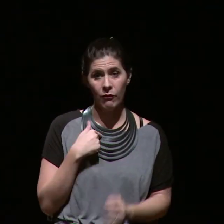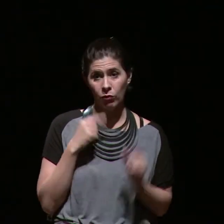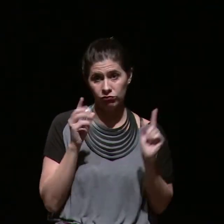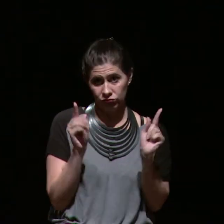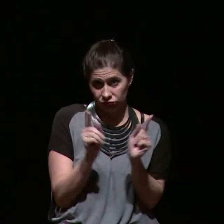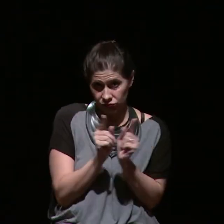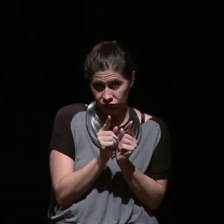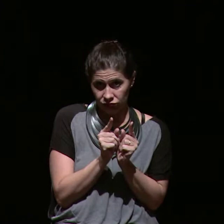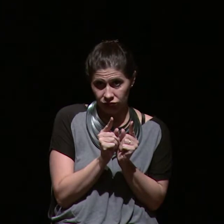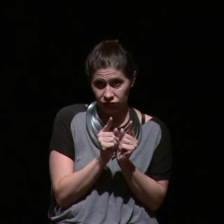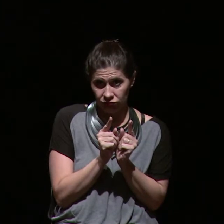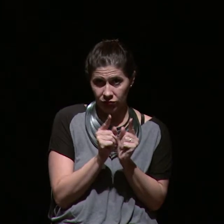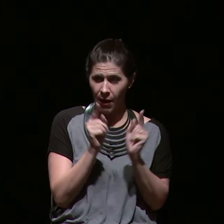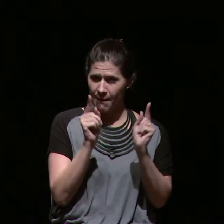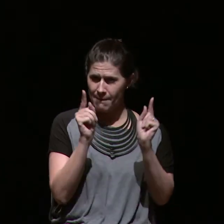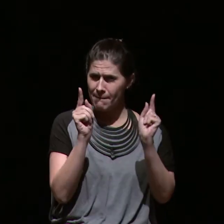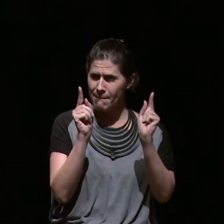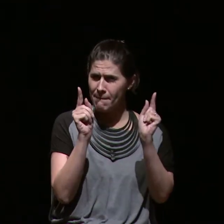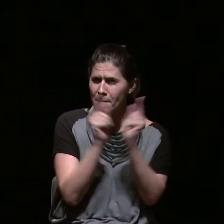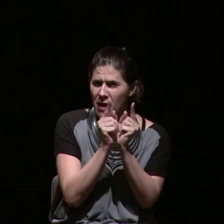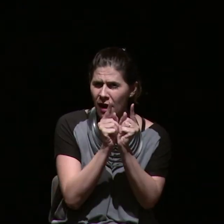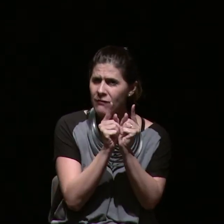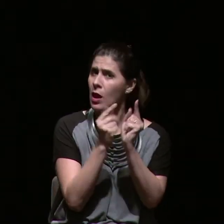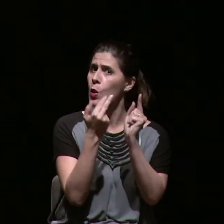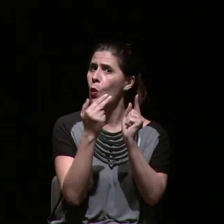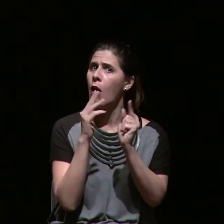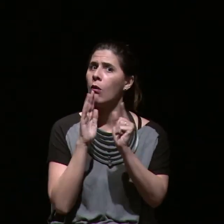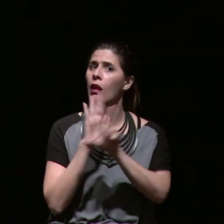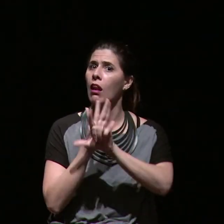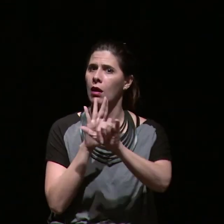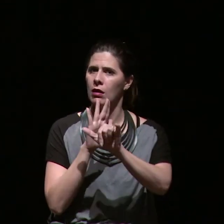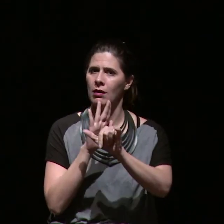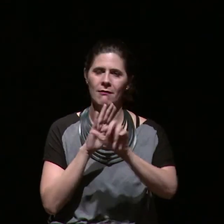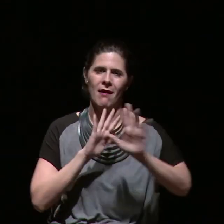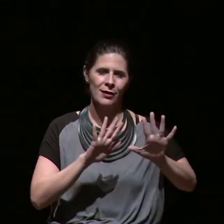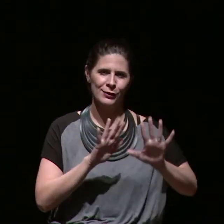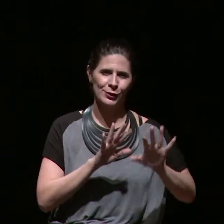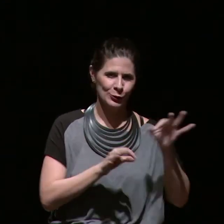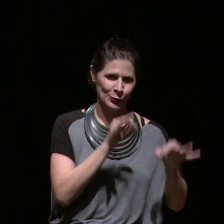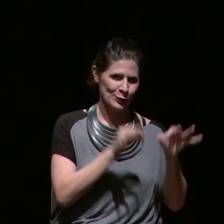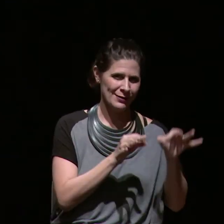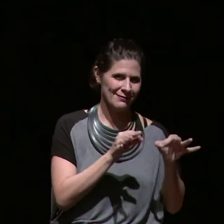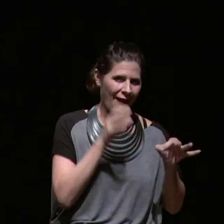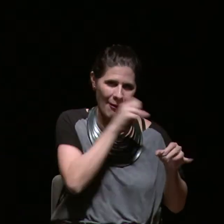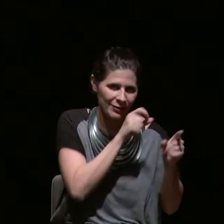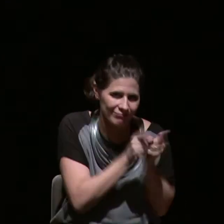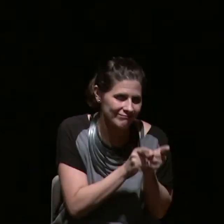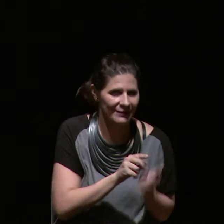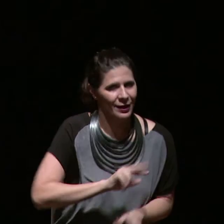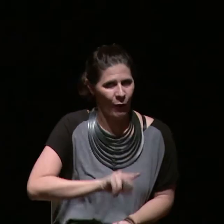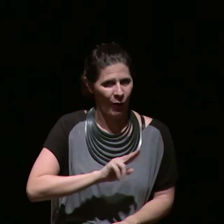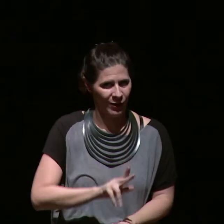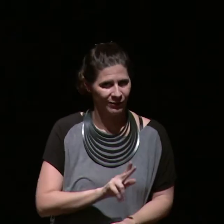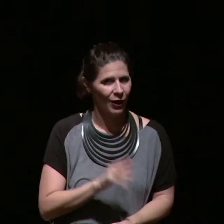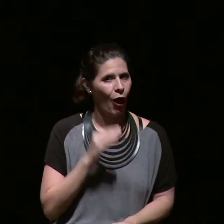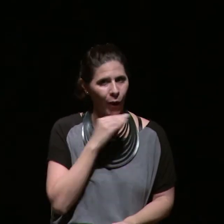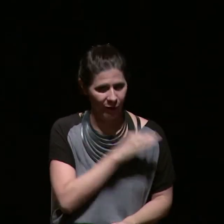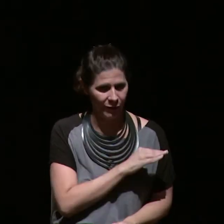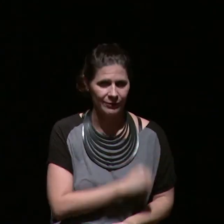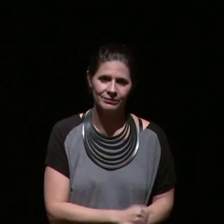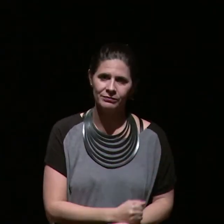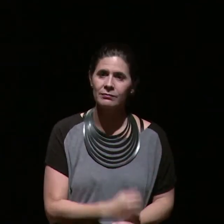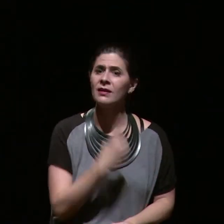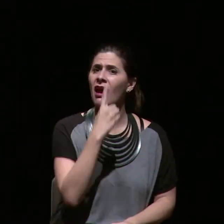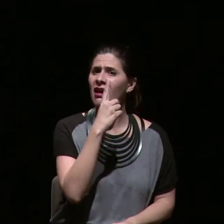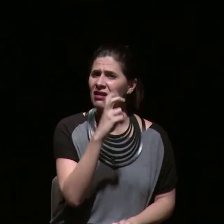breve. Breve como as leis, não como a justiça, claro. 15 anos de Lei 10.639,